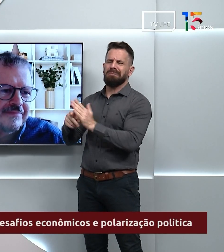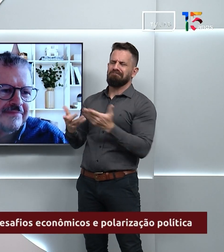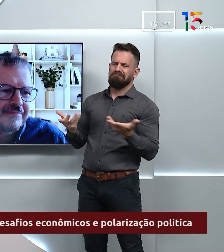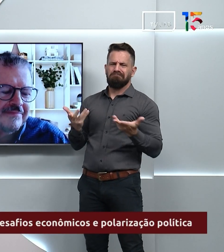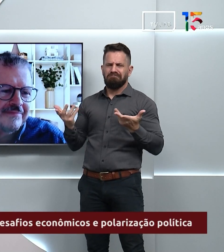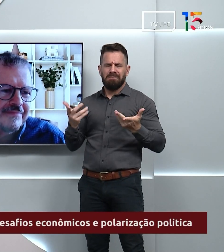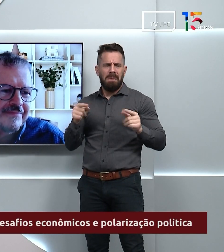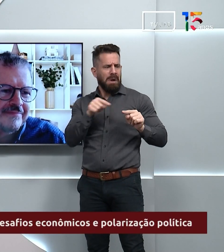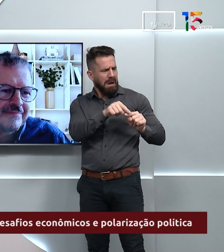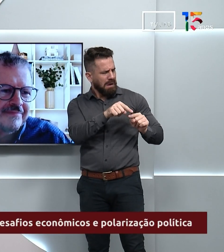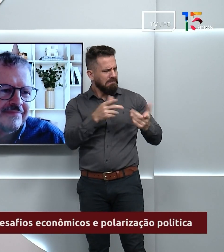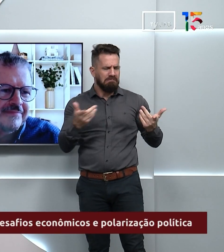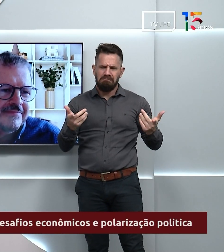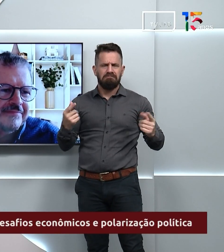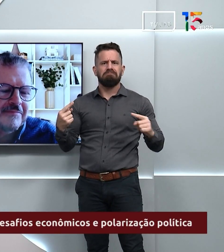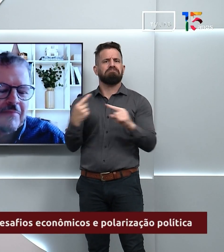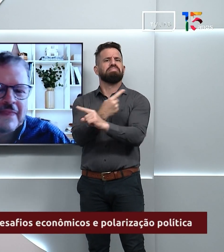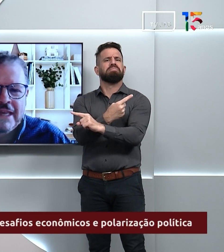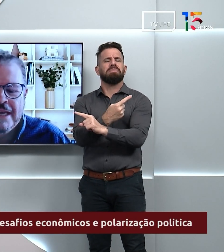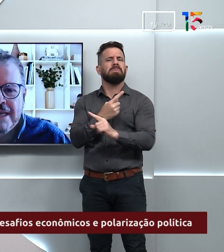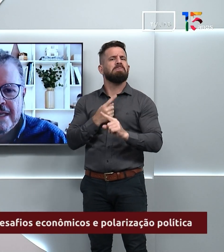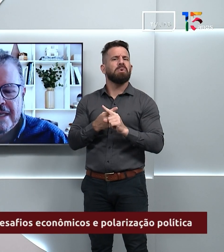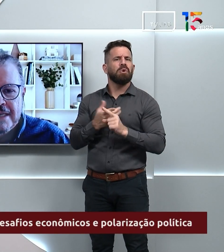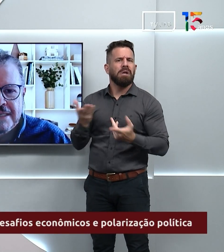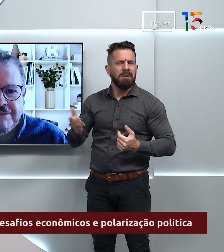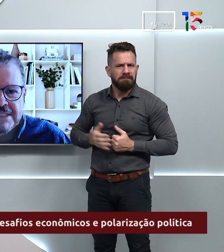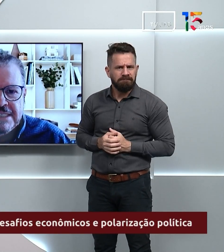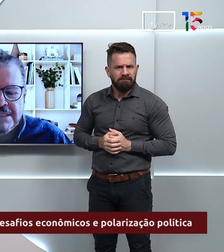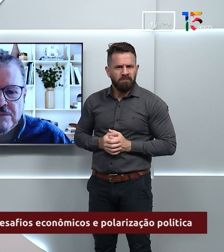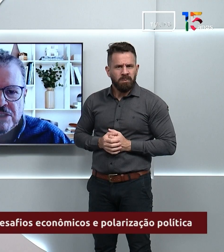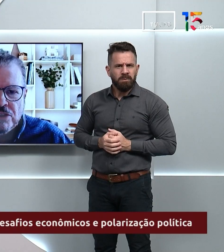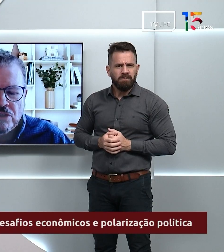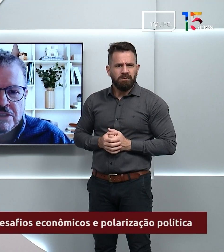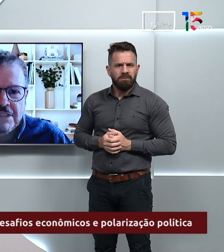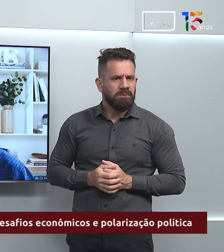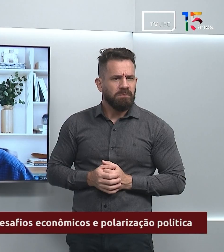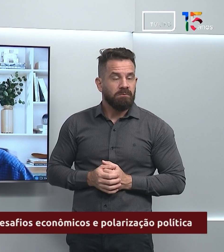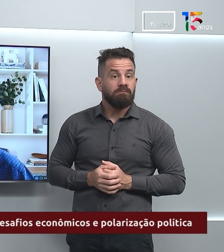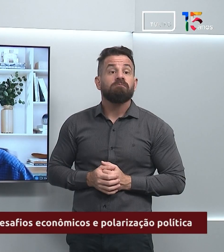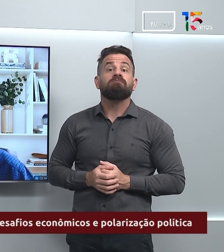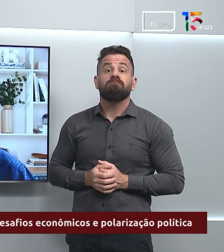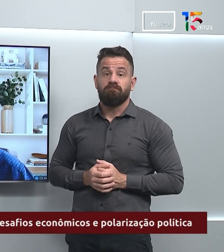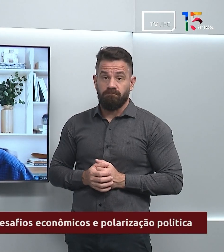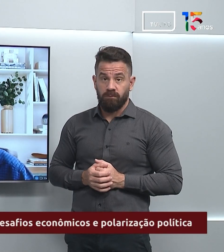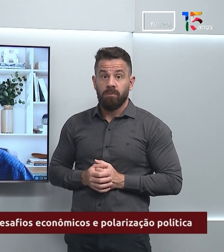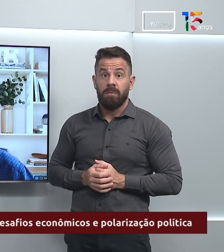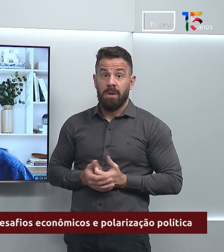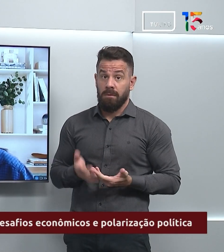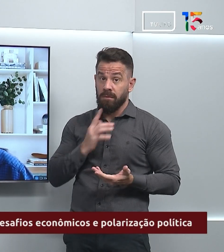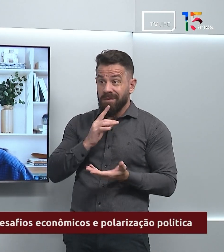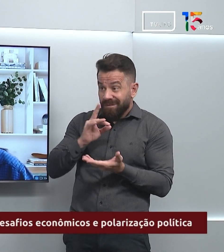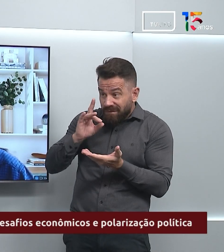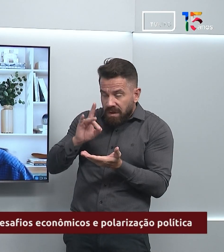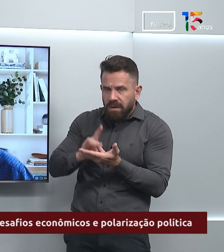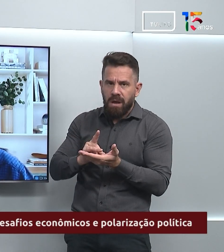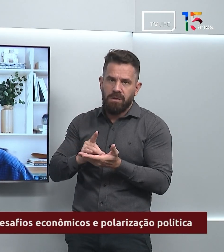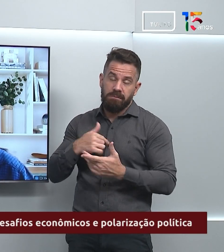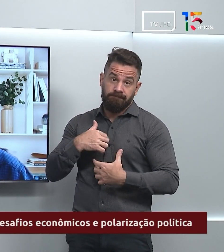do que as pesquisas têm apontado? Na verdade, eu acho que nós estamos vivendo ainda